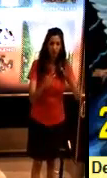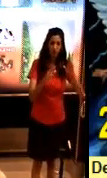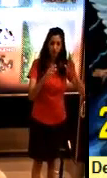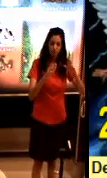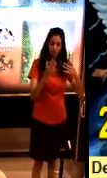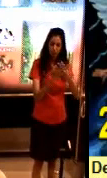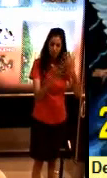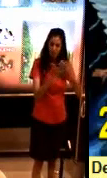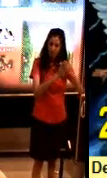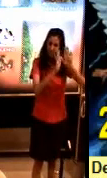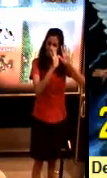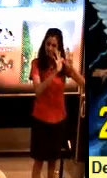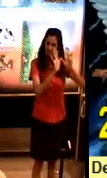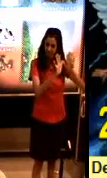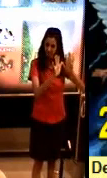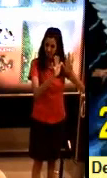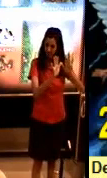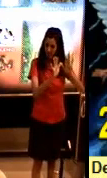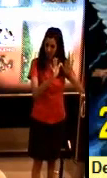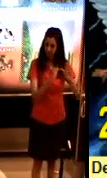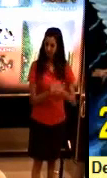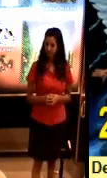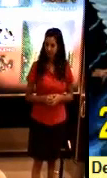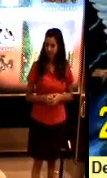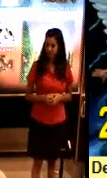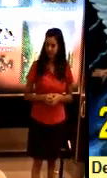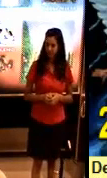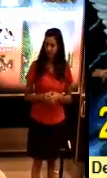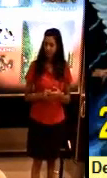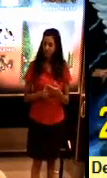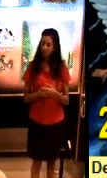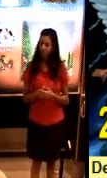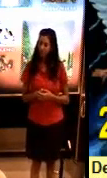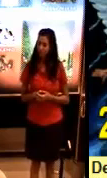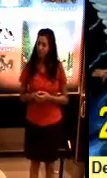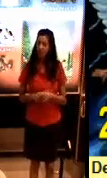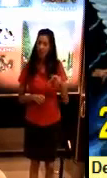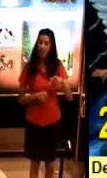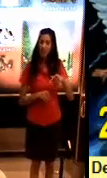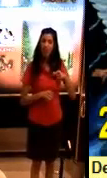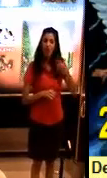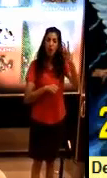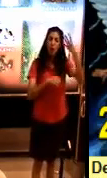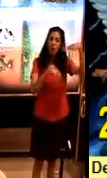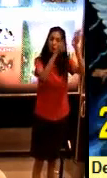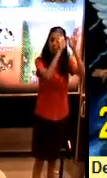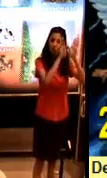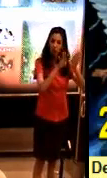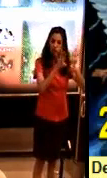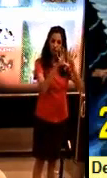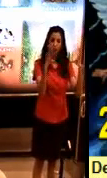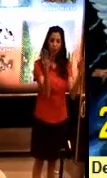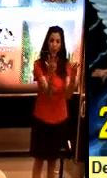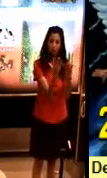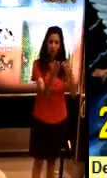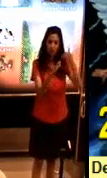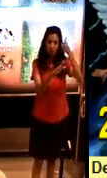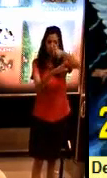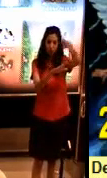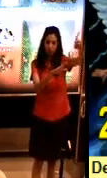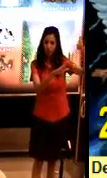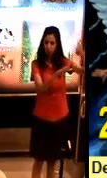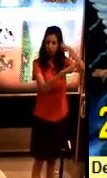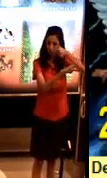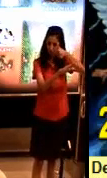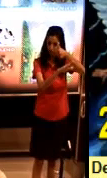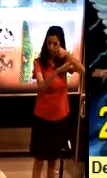árbol. Bueno, ya veremos enseguida que allí aparecen cuatro ángeles en los cuatro puntos cardinales de